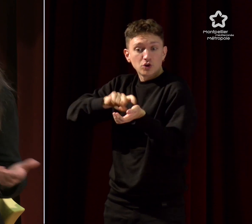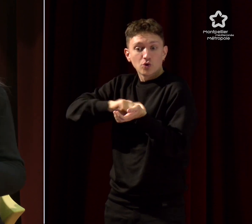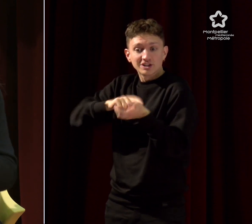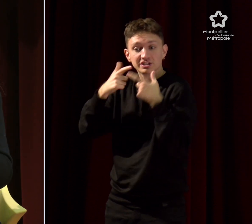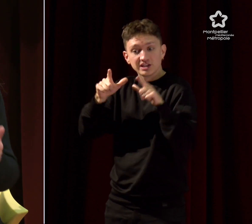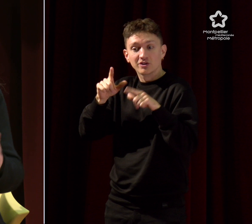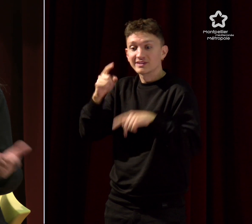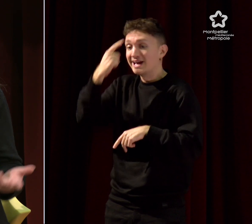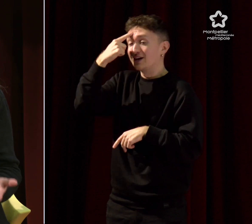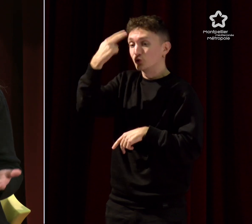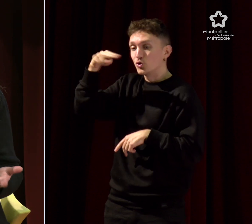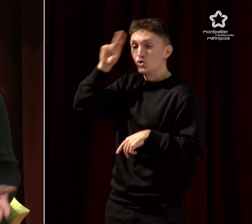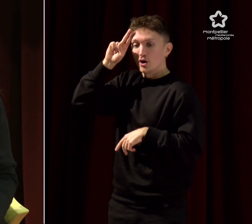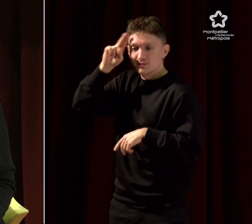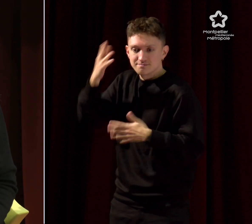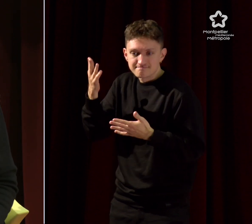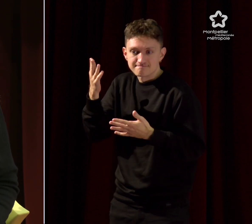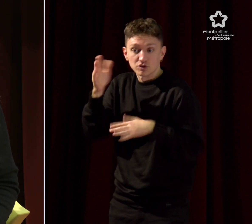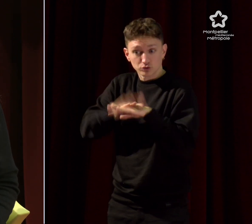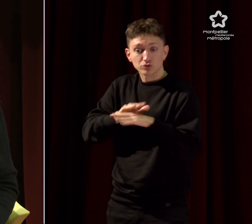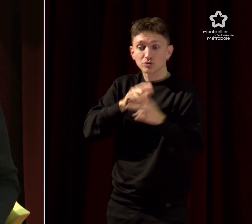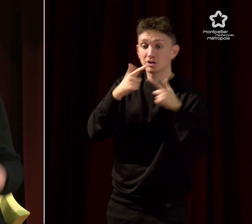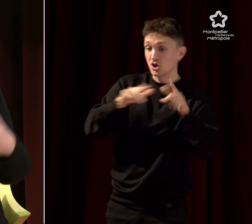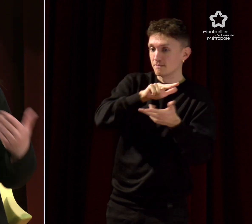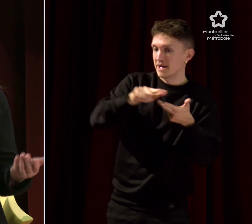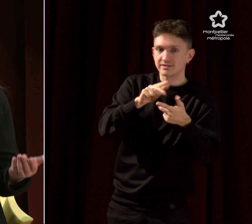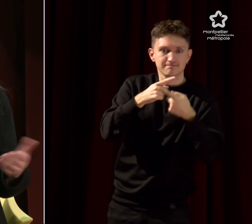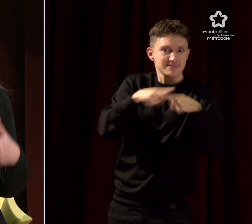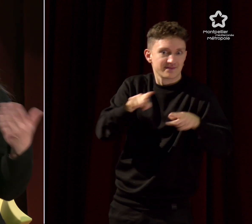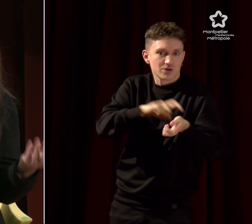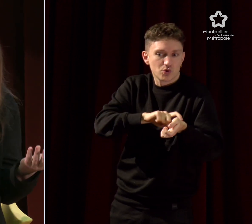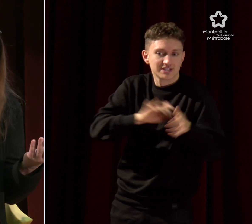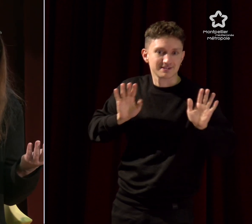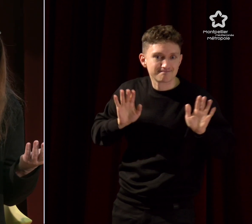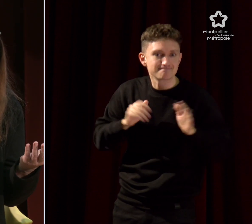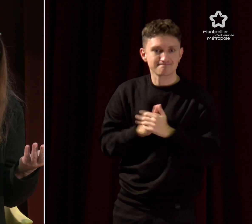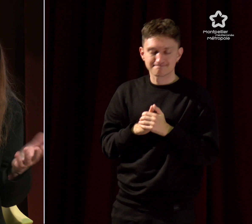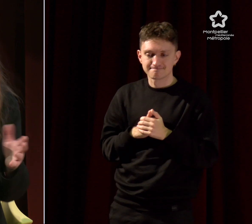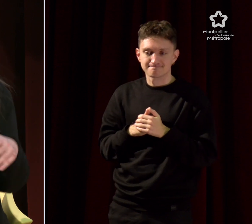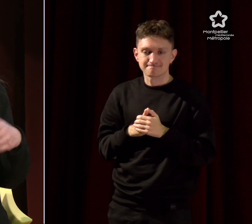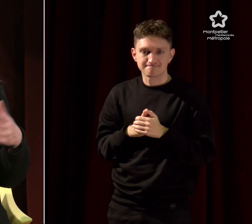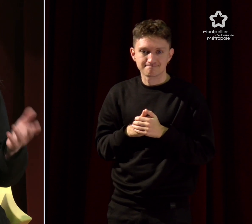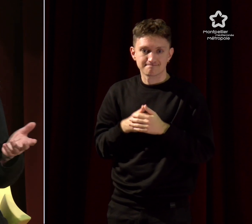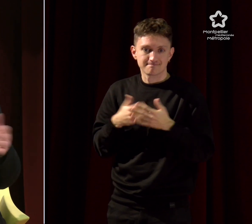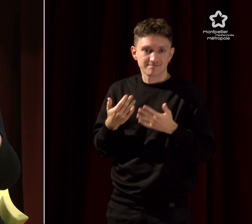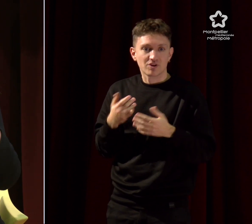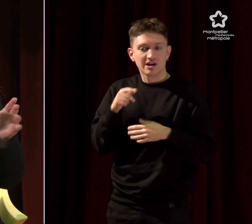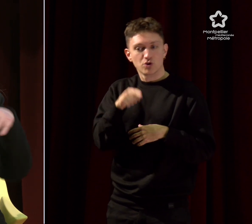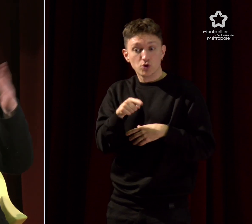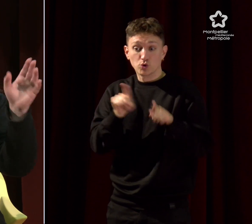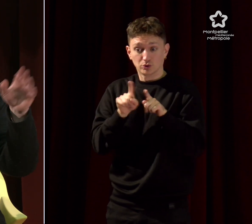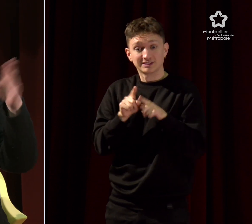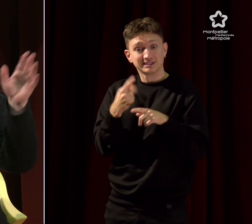eux. En Europe, le reste des pays européens, on parle une langue indo-européenne. Donc les Basques, comme ils parlent pas une langue indo-européenne, ils ont des petites